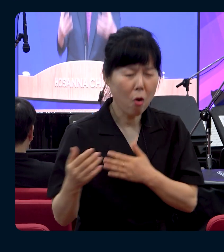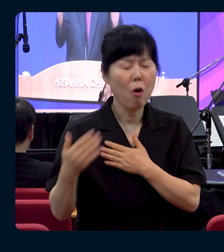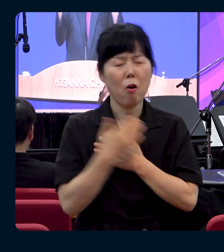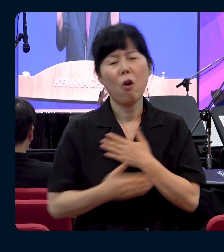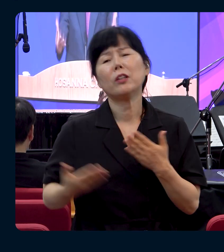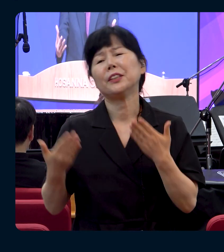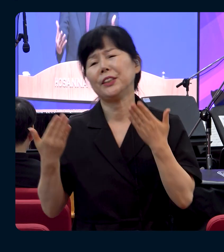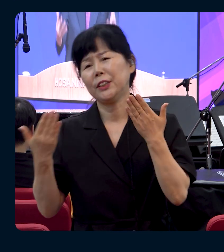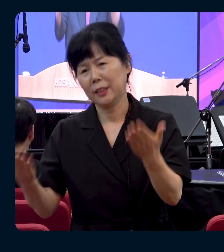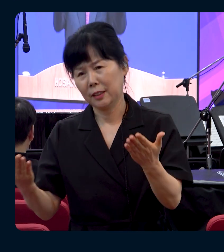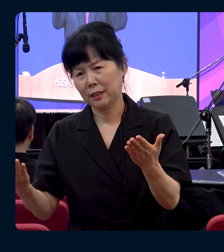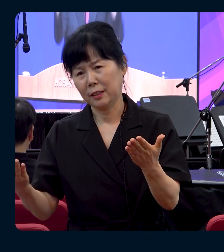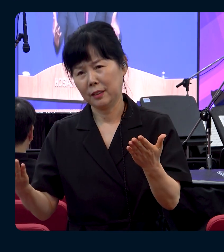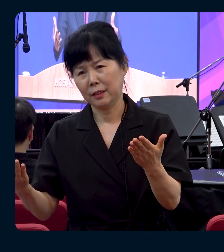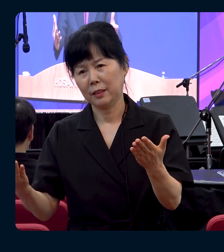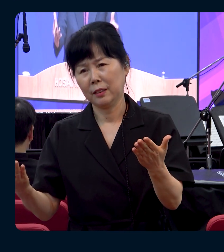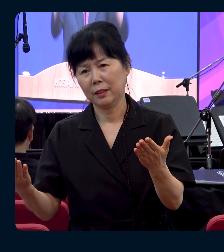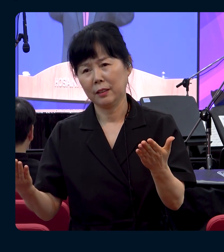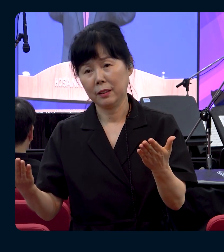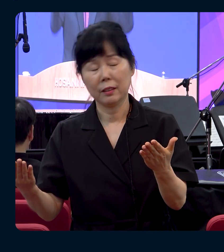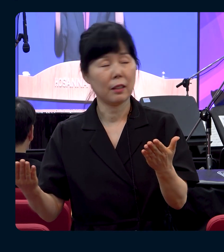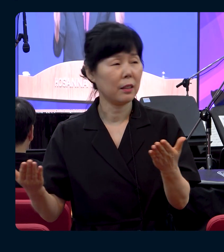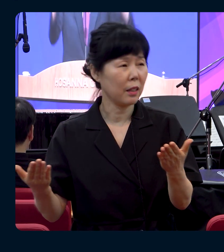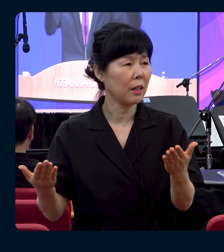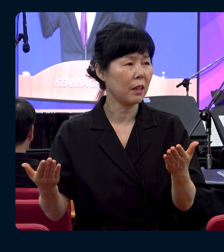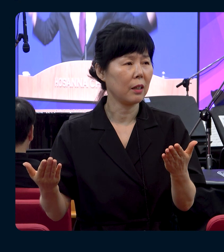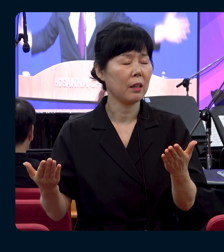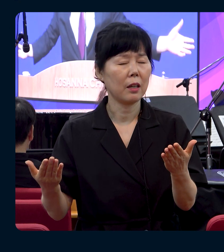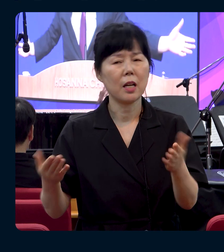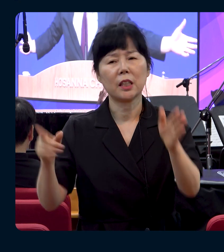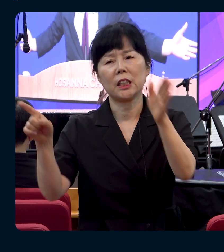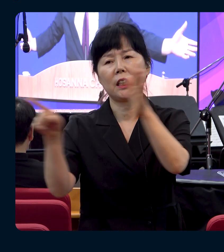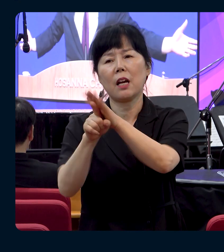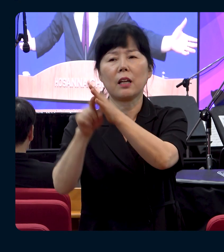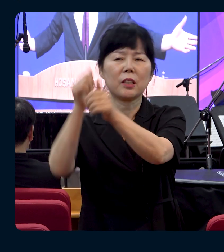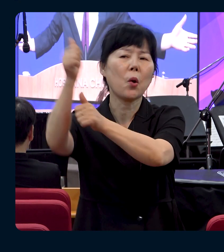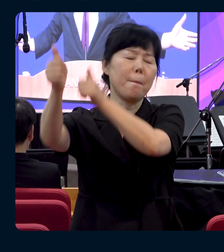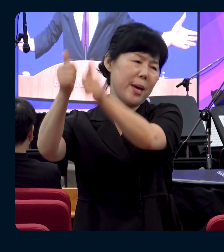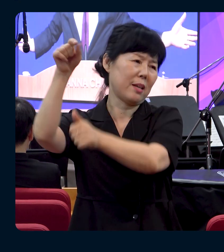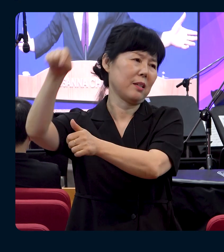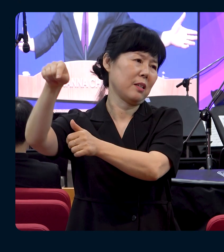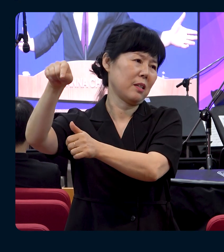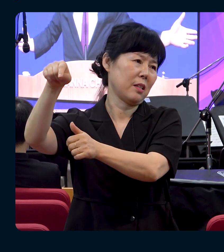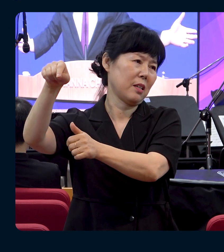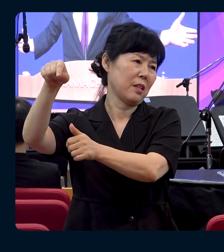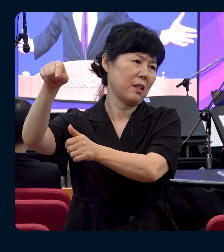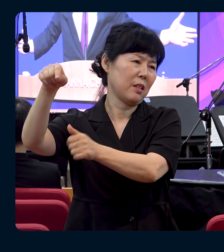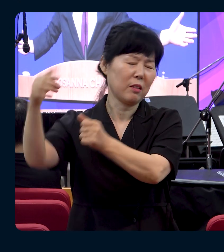이름도 없이 섬기면서 신앙생활한 우리 신앙의 선배들,